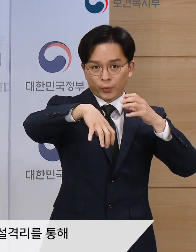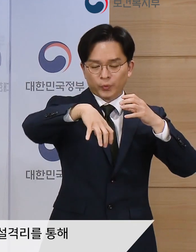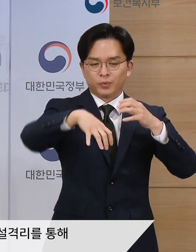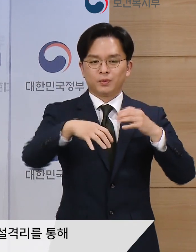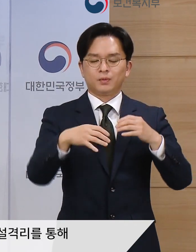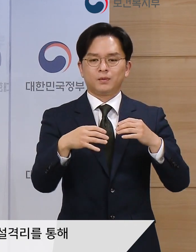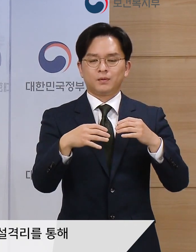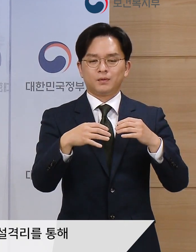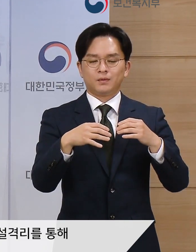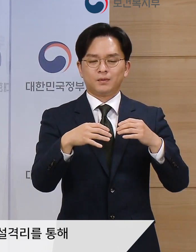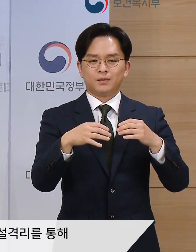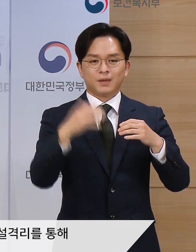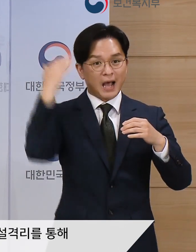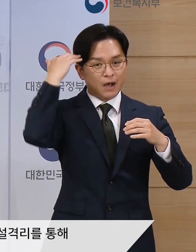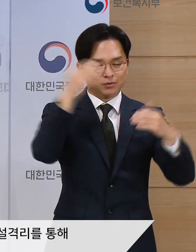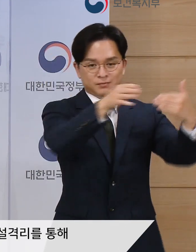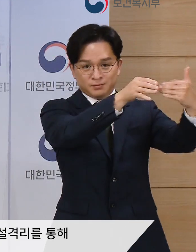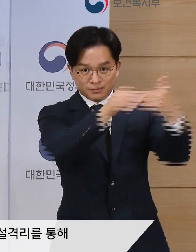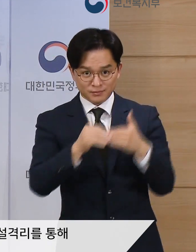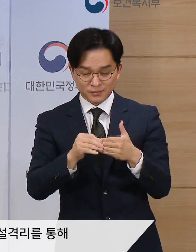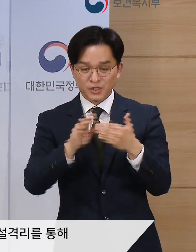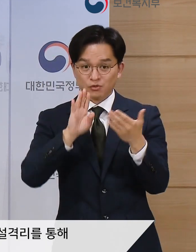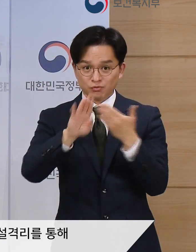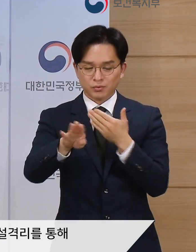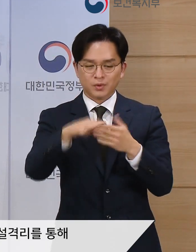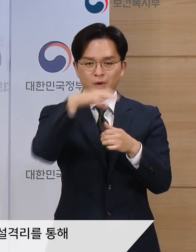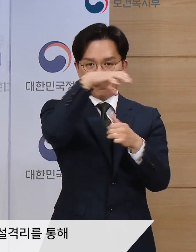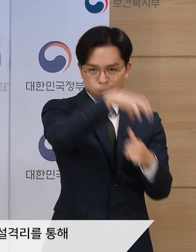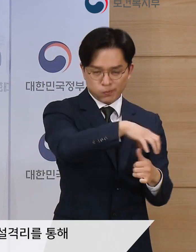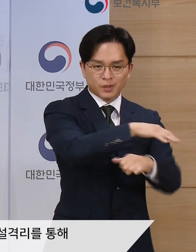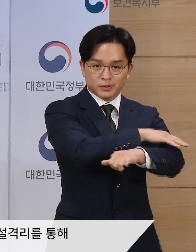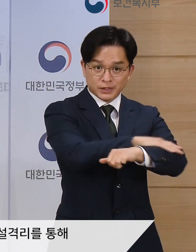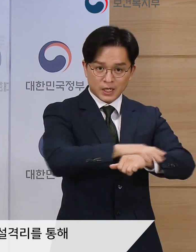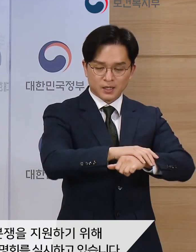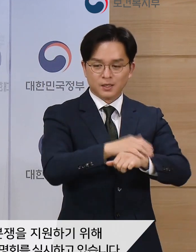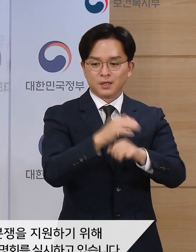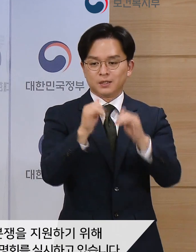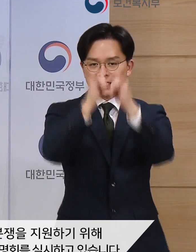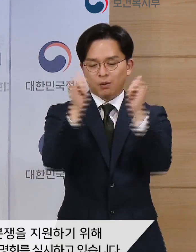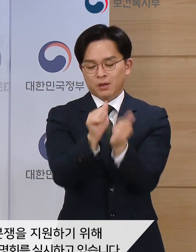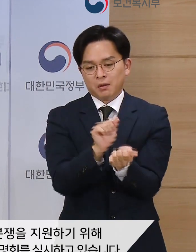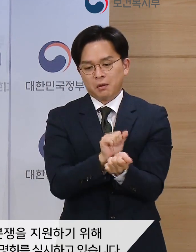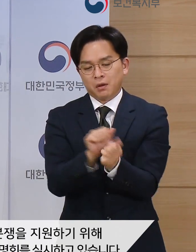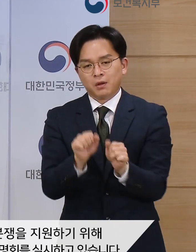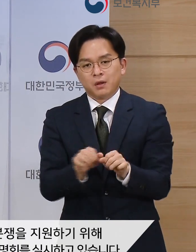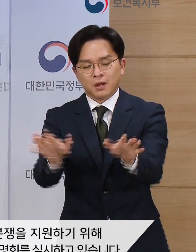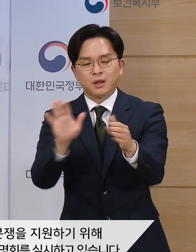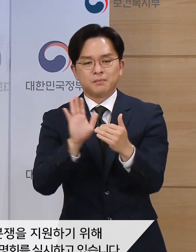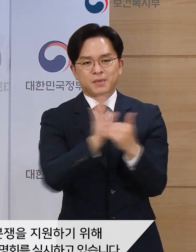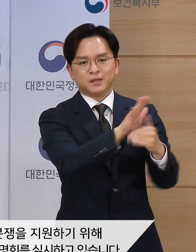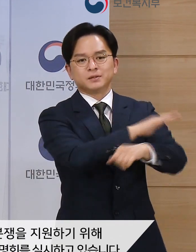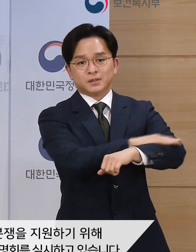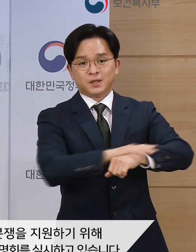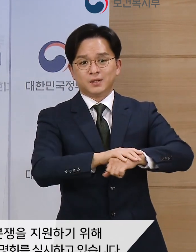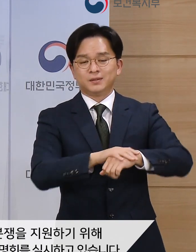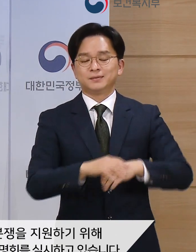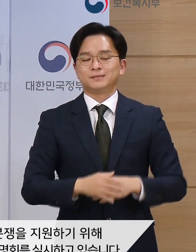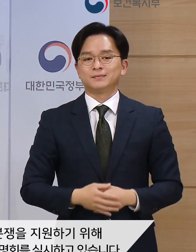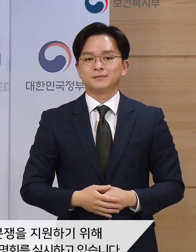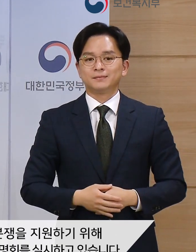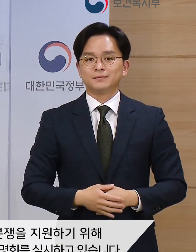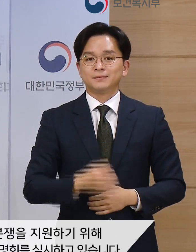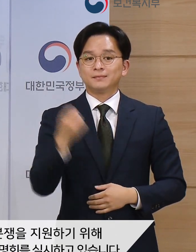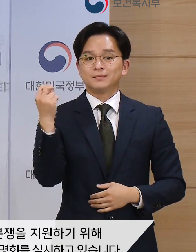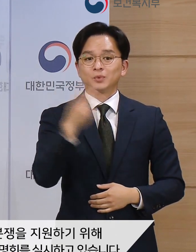통해 지역사회로의 확산을 예방하고 있습니다. 또한 코로나19에 따른 공사 기한 지연